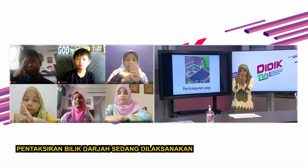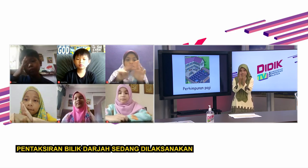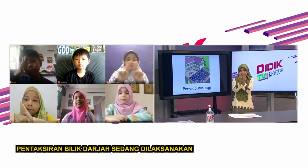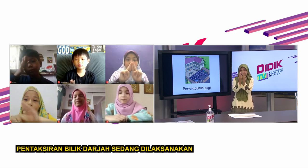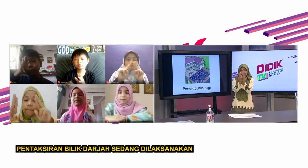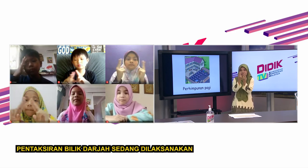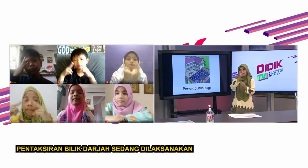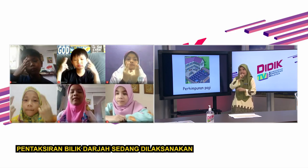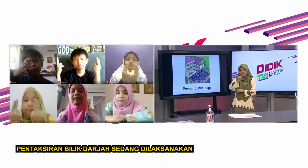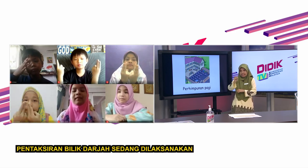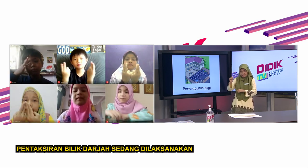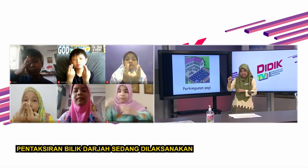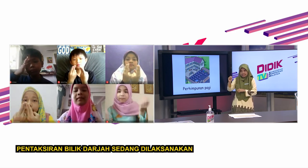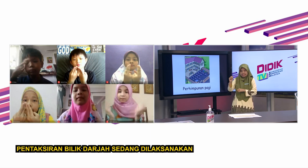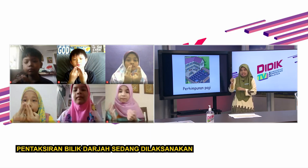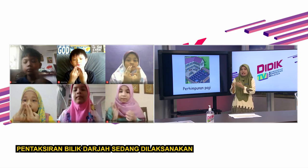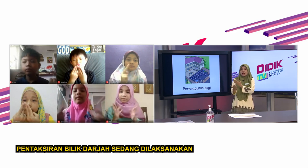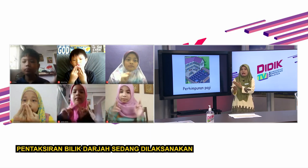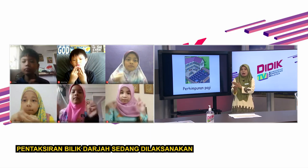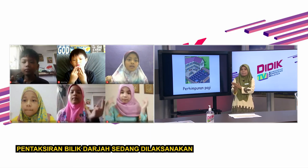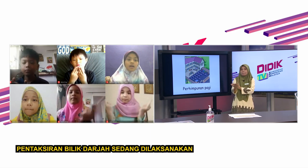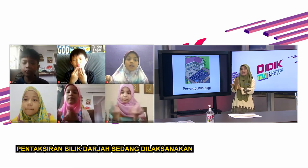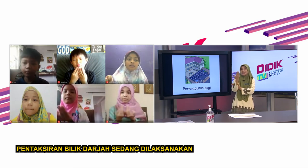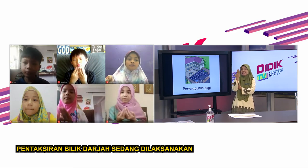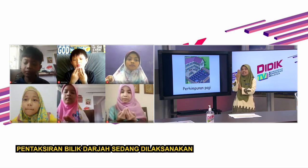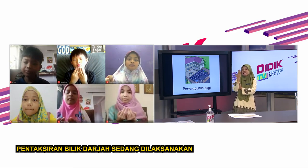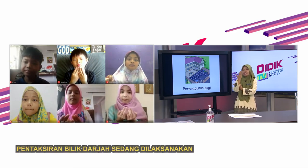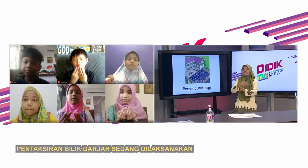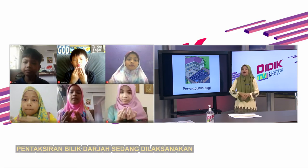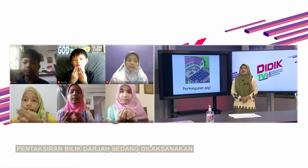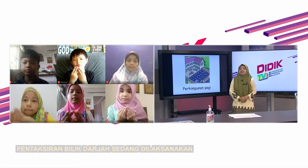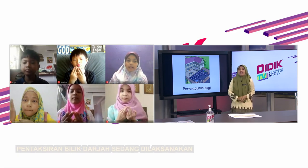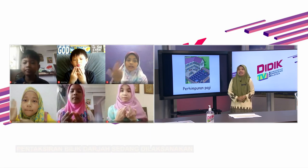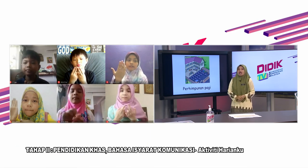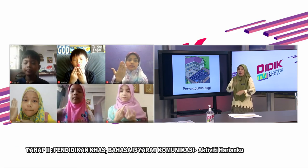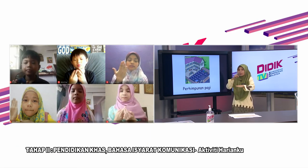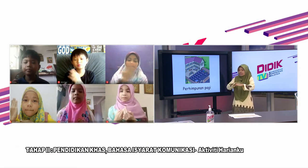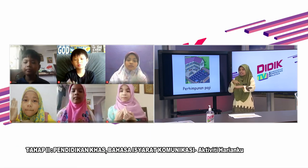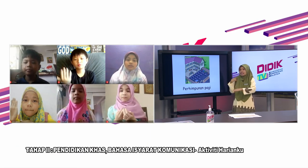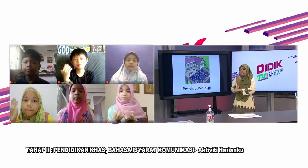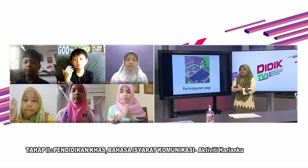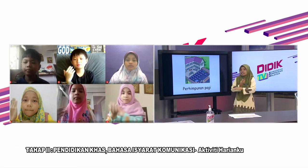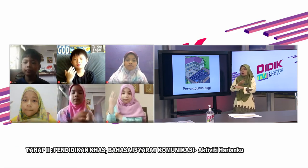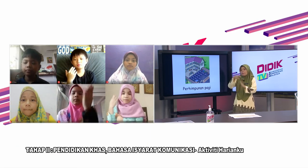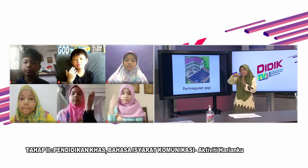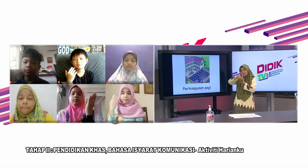himpun nan pagi. Okey. Masa